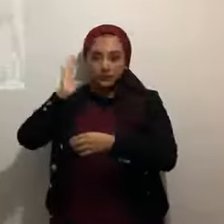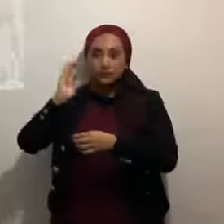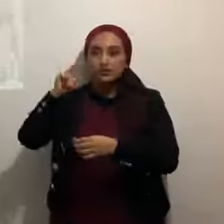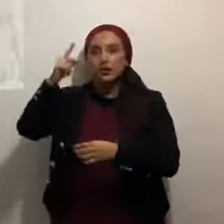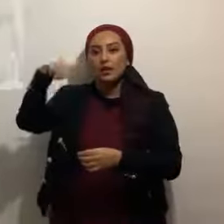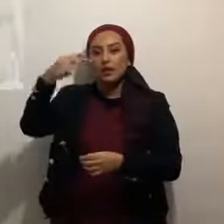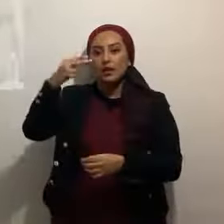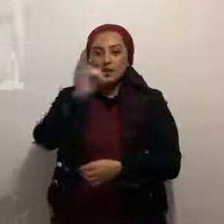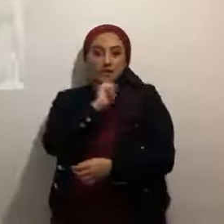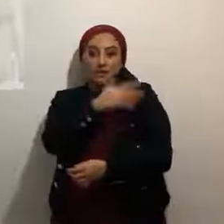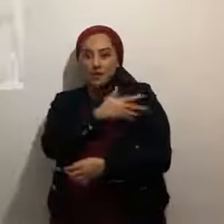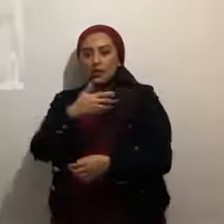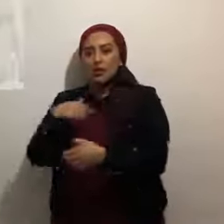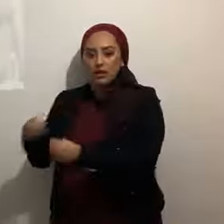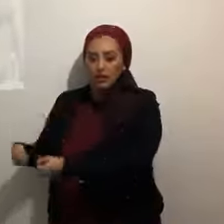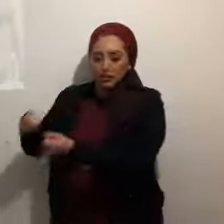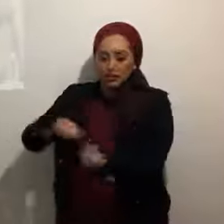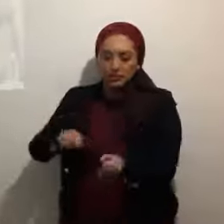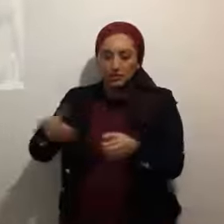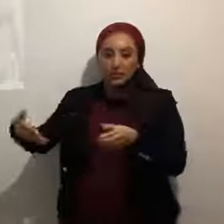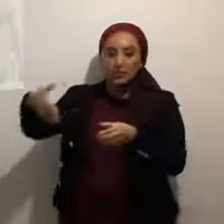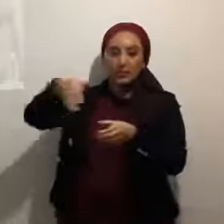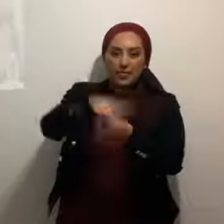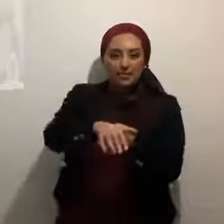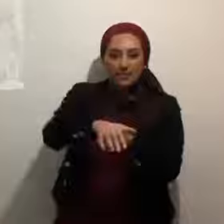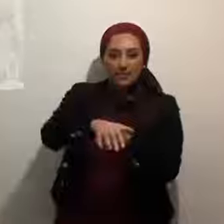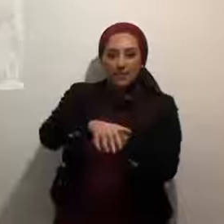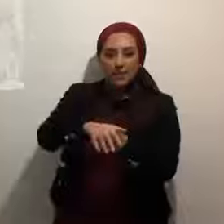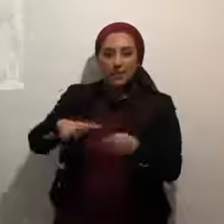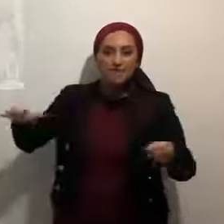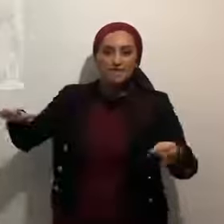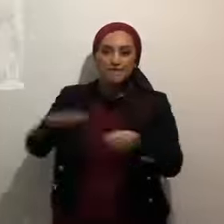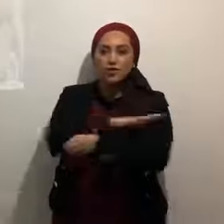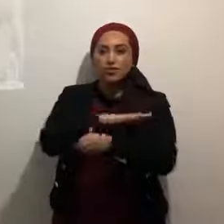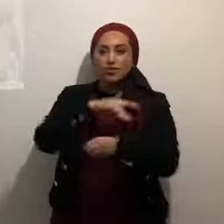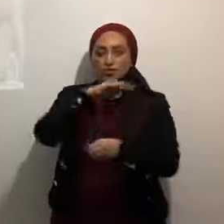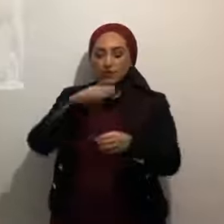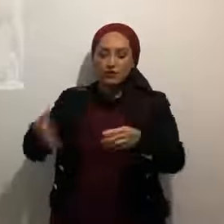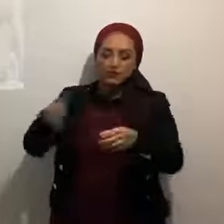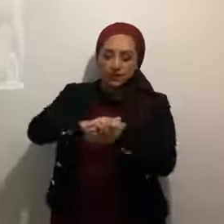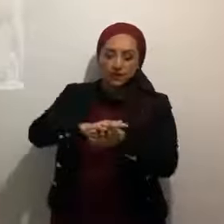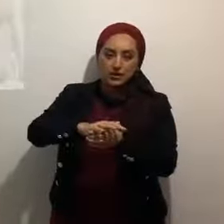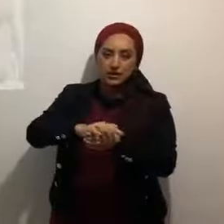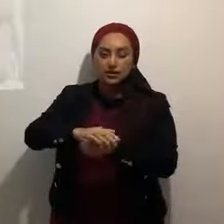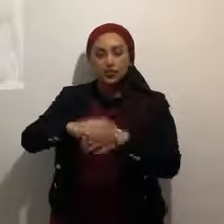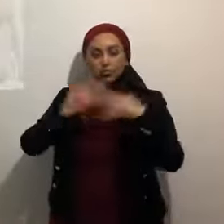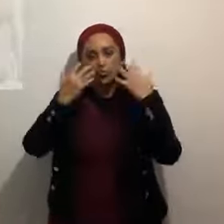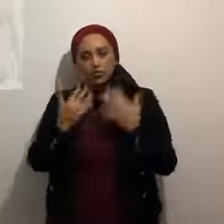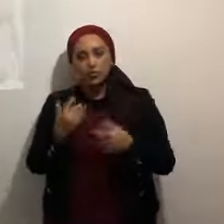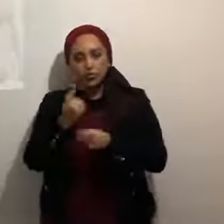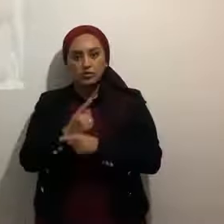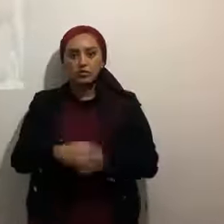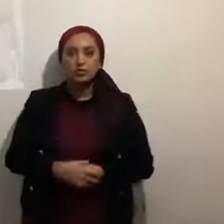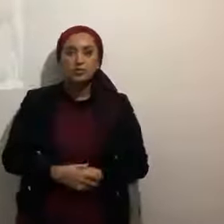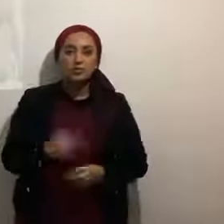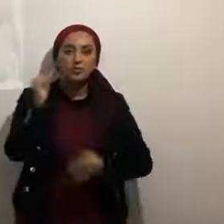filisteos los habían cegado y llenado de tierra. Terrible. Verso 16: entonces